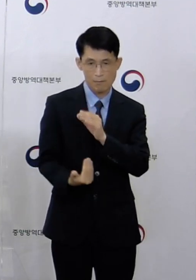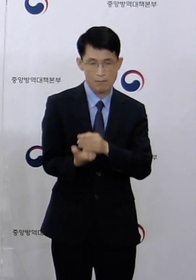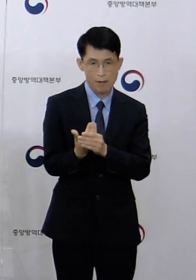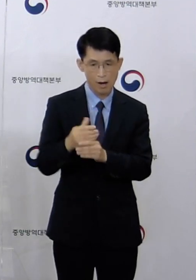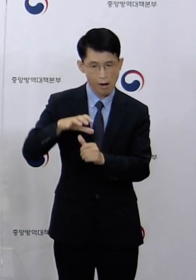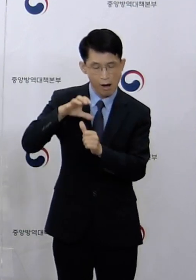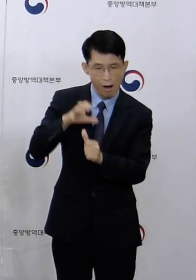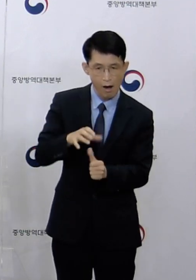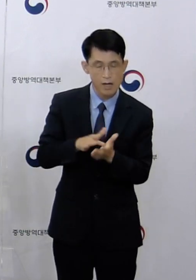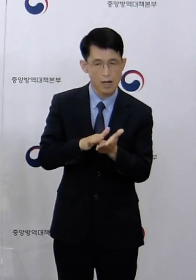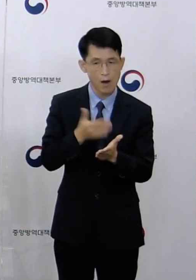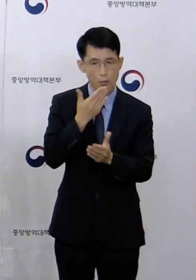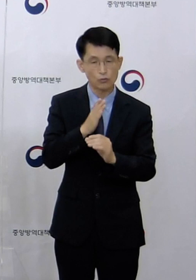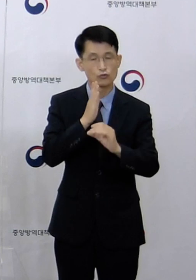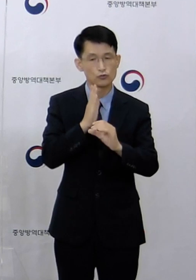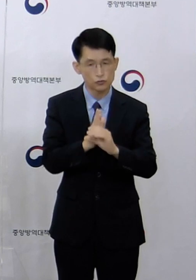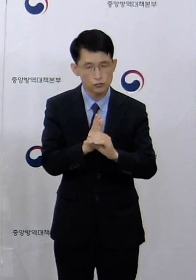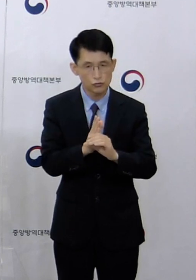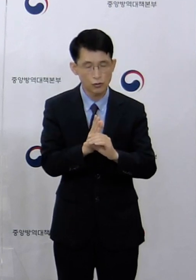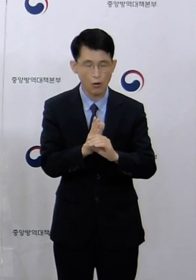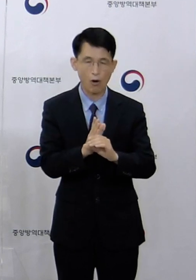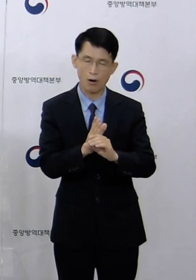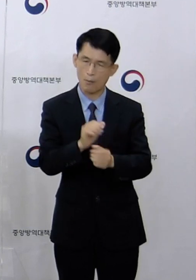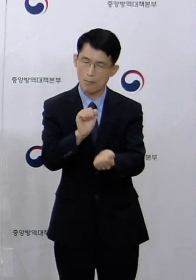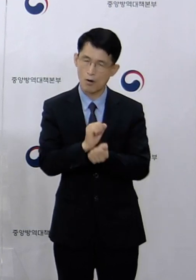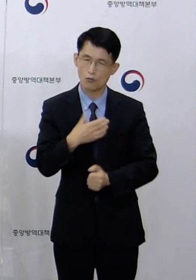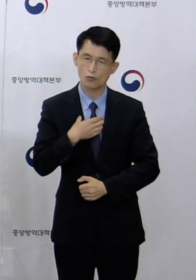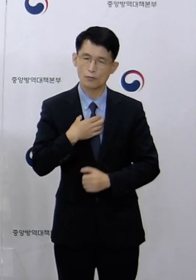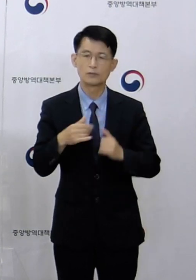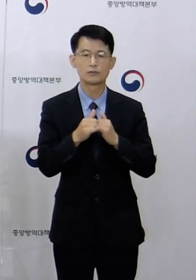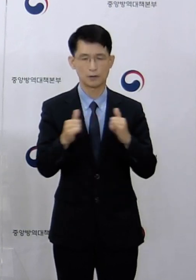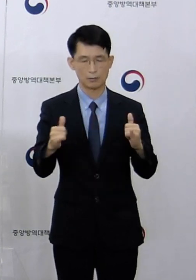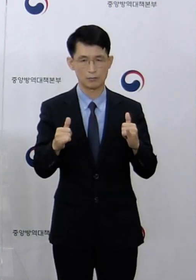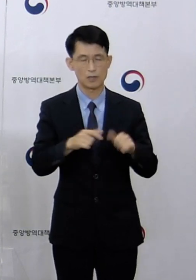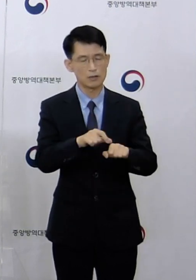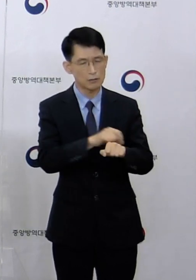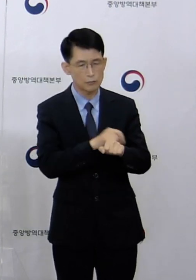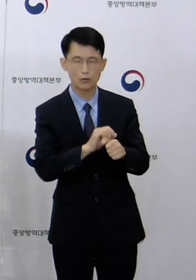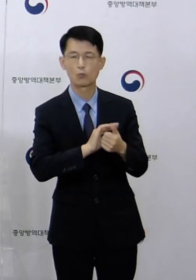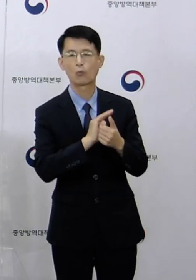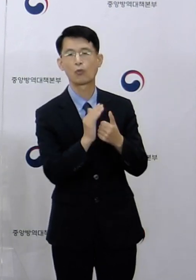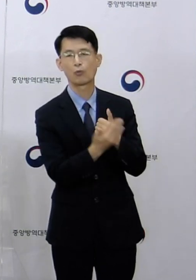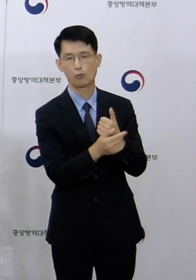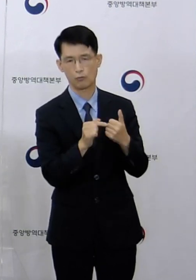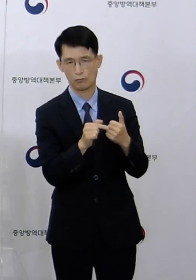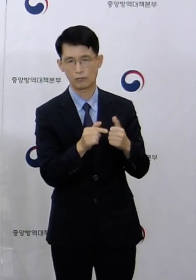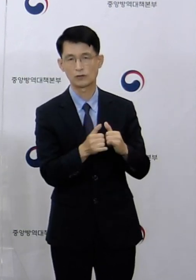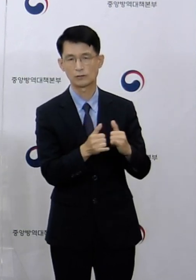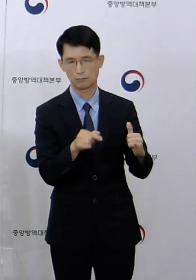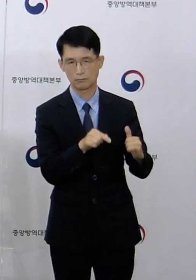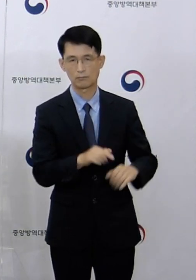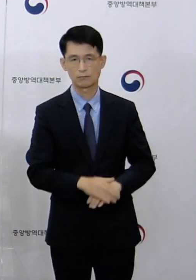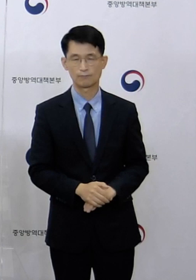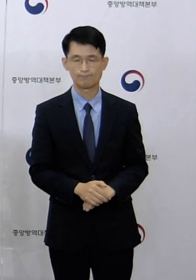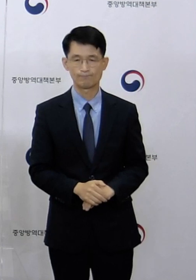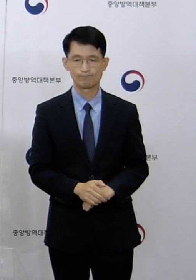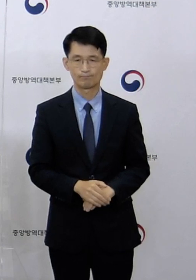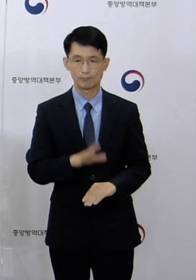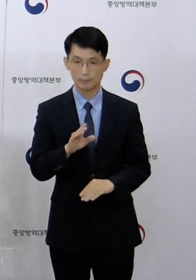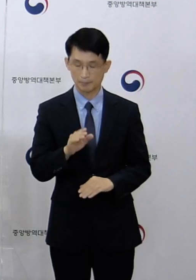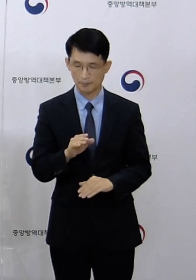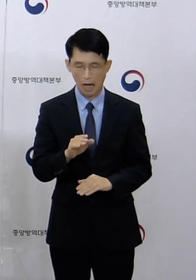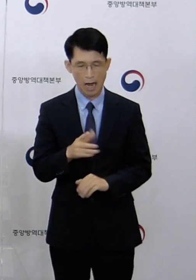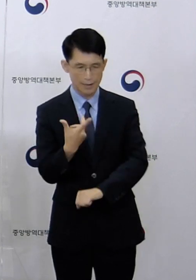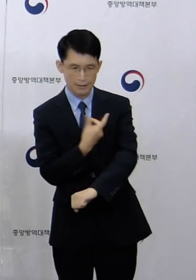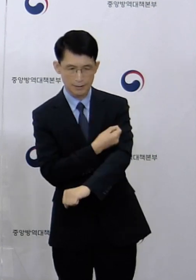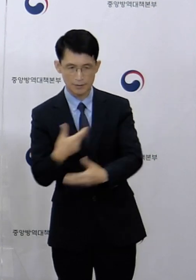어렵거나 충분하지 않은 고위험군으로 코로나19로부터 각별한 보호가 필요한 분들입니다. 이에